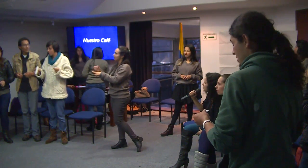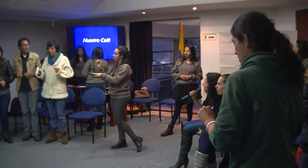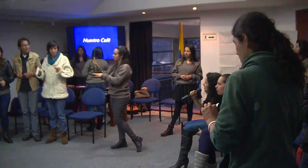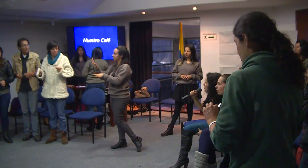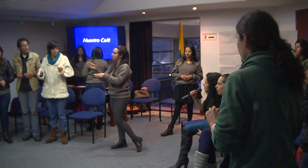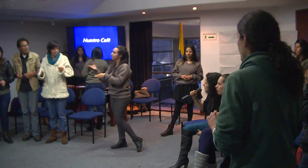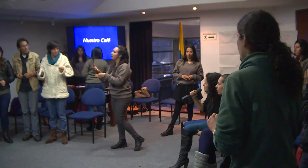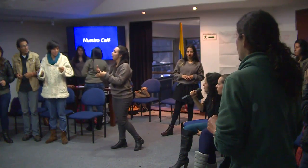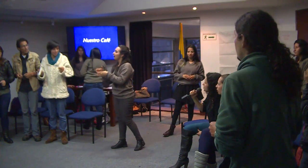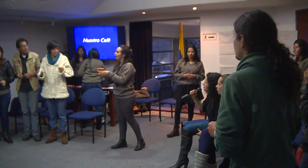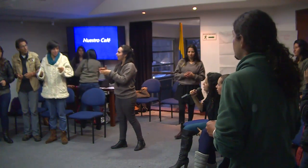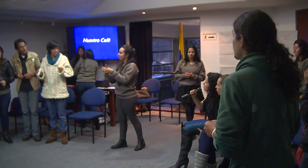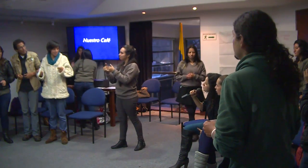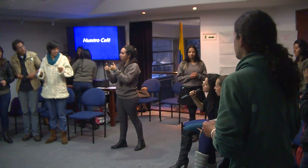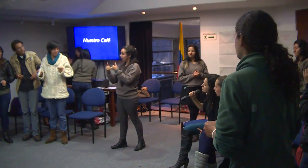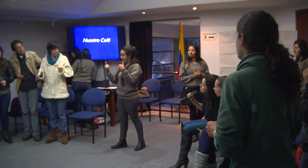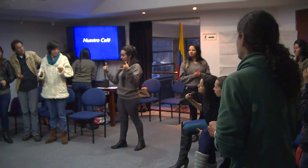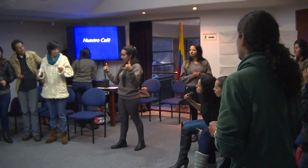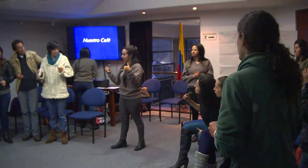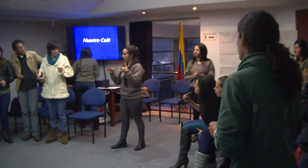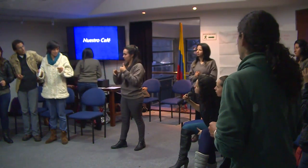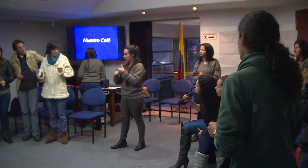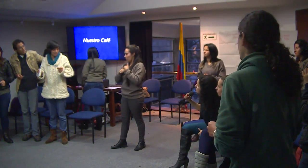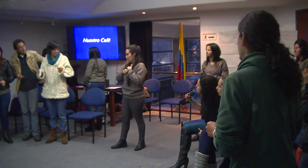Gracias por la explicación.